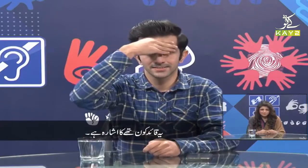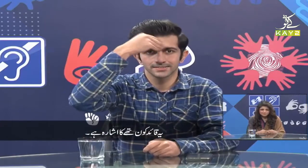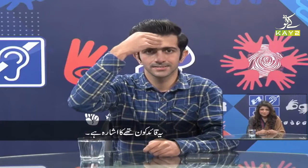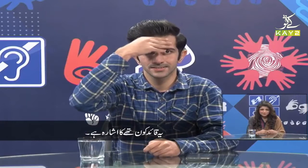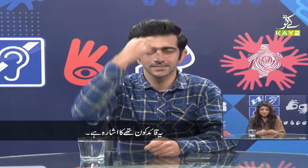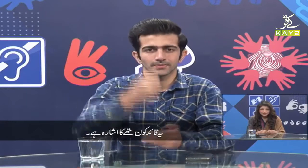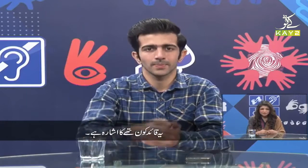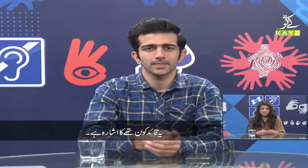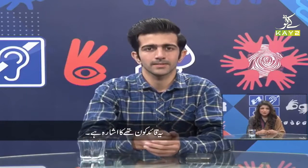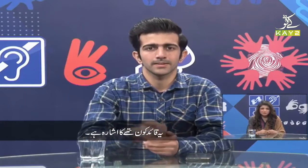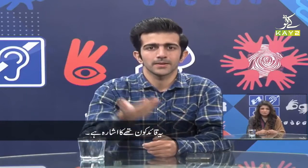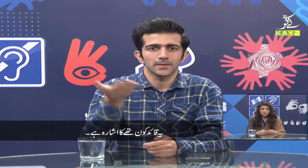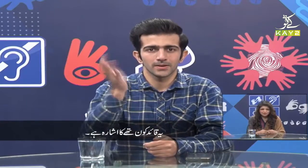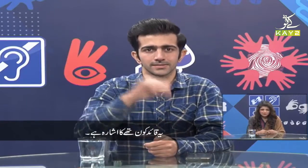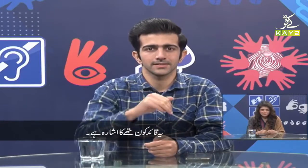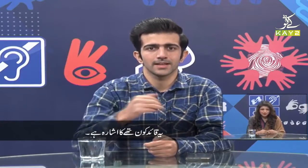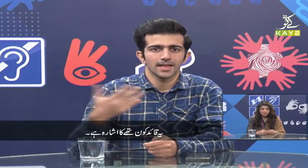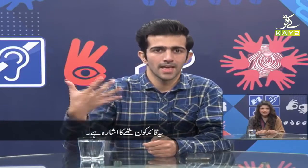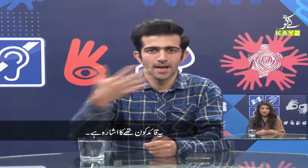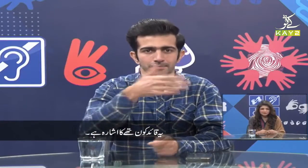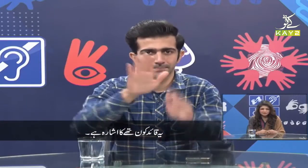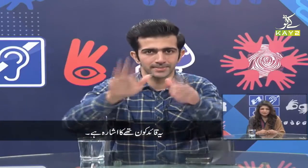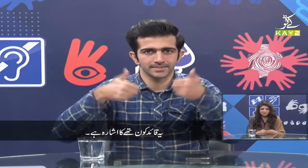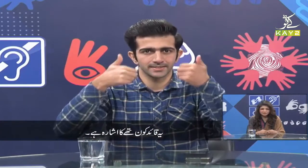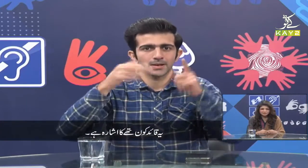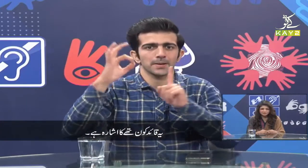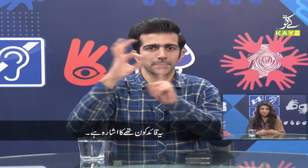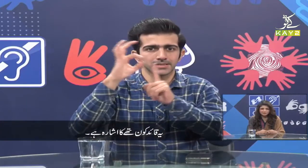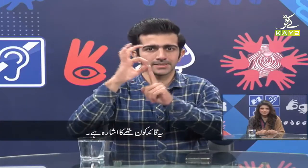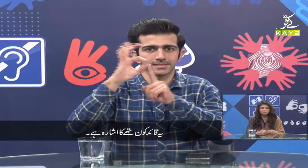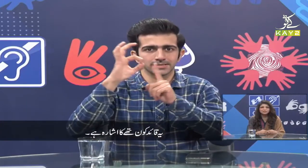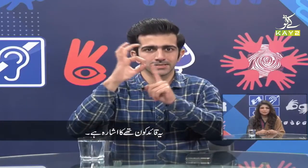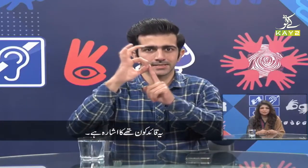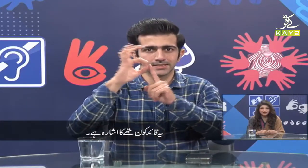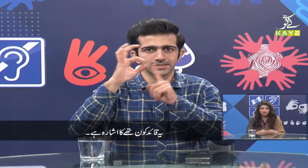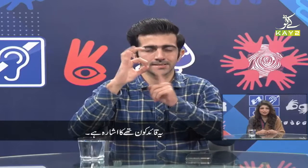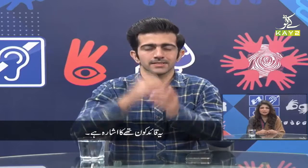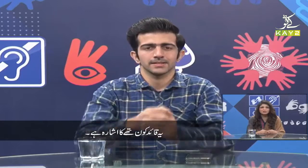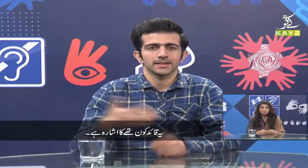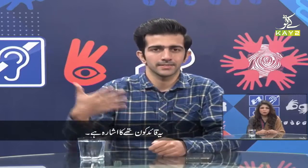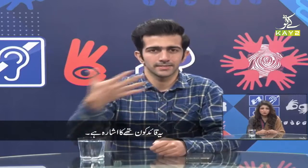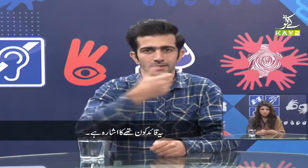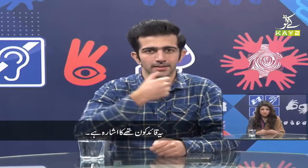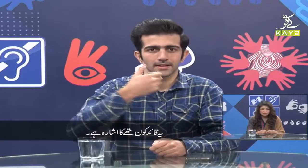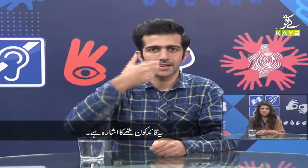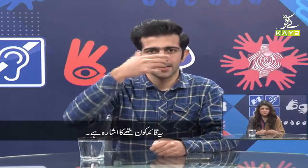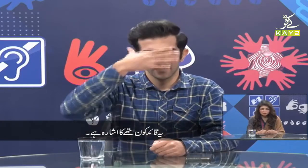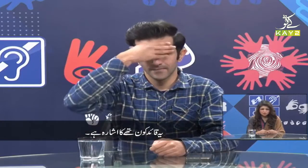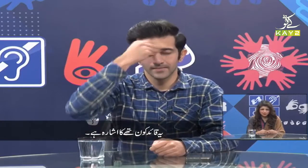थे जिन्होंने पाकिस्तान हासिल करने के लिए दिन रात